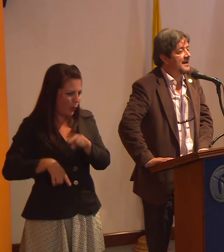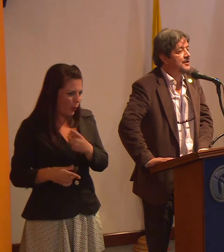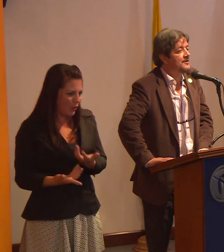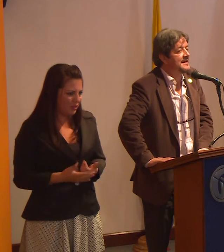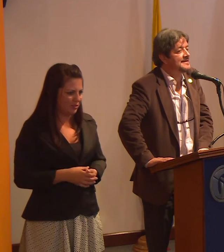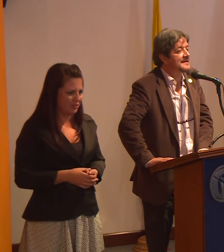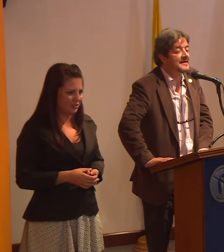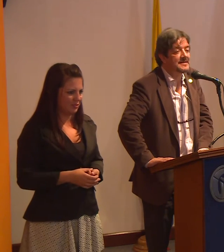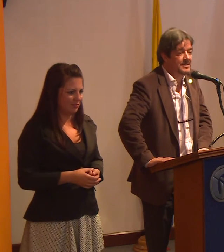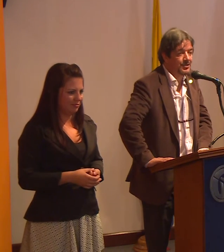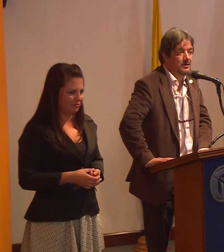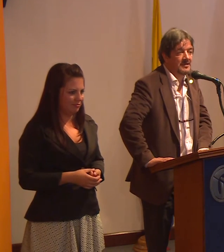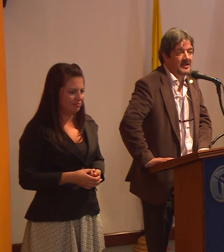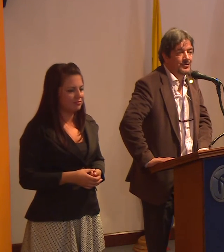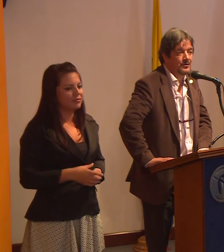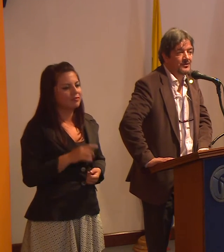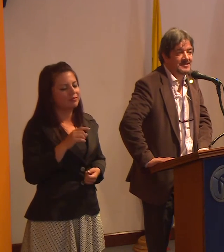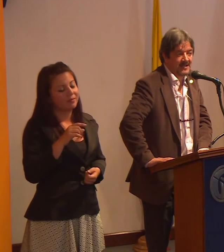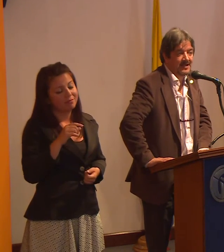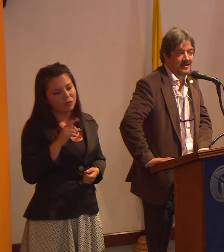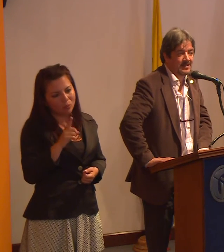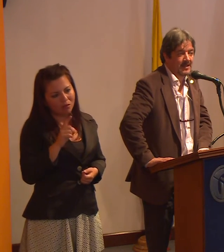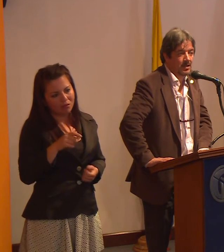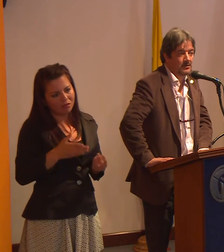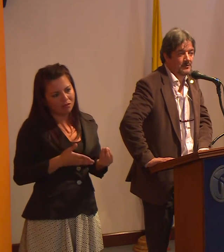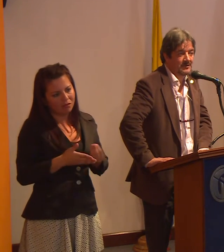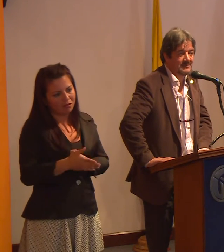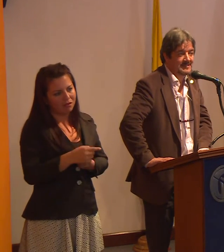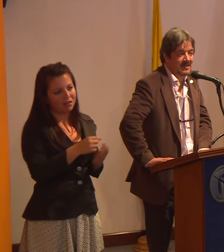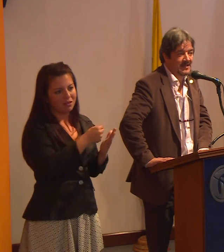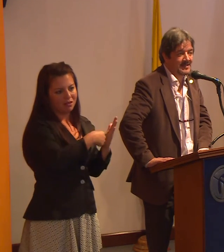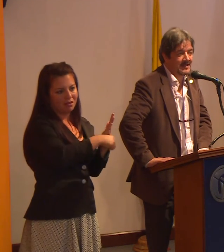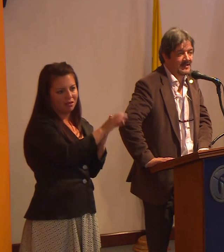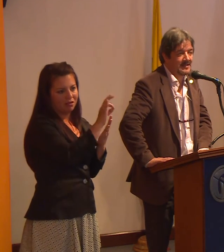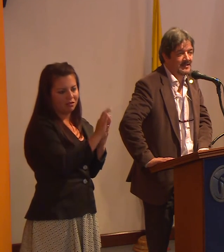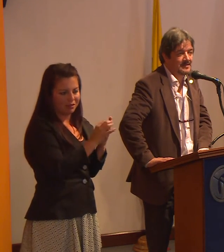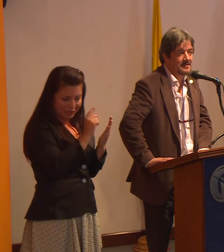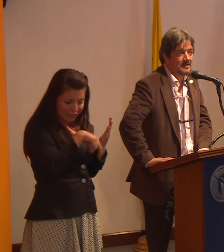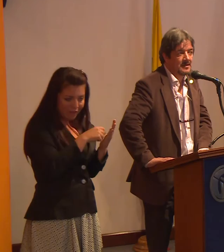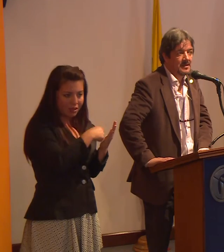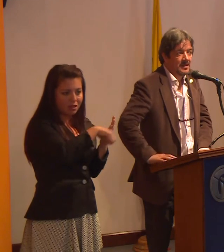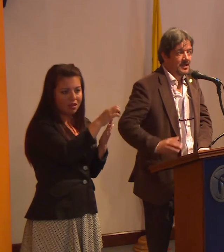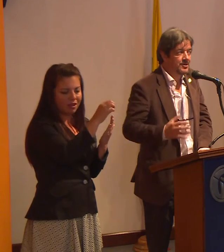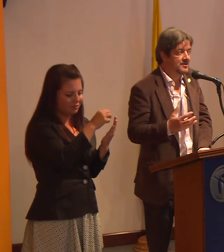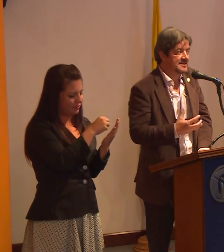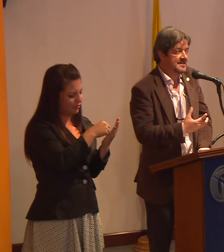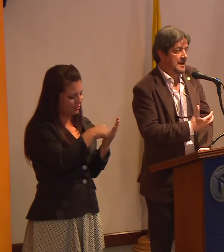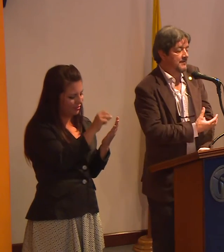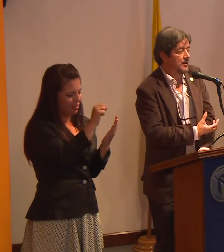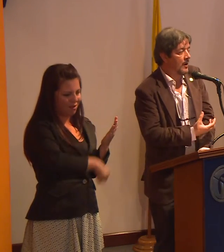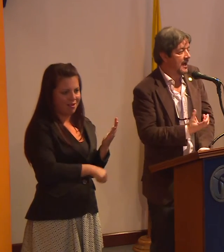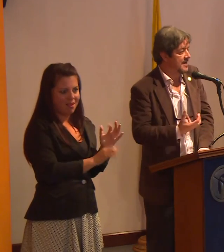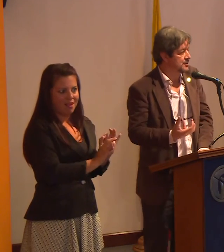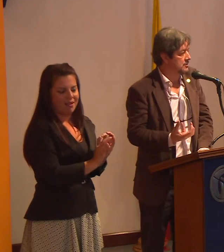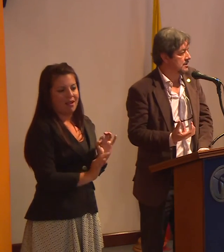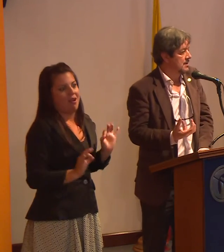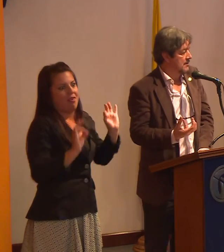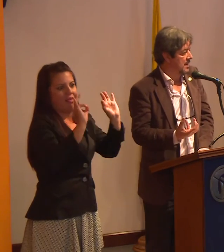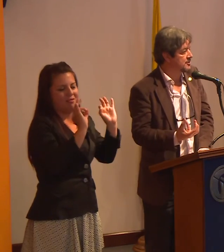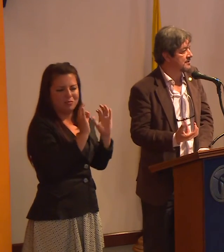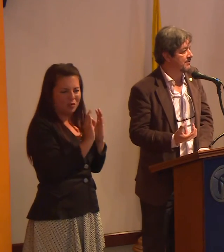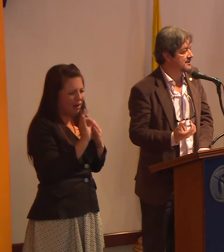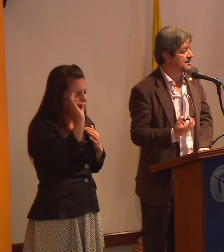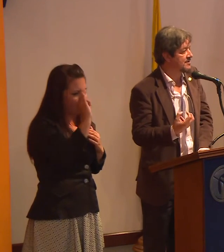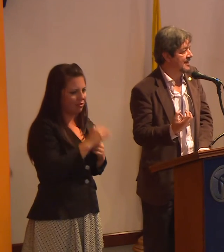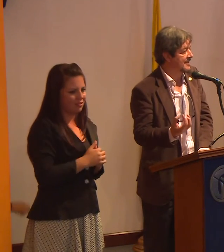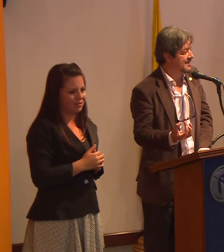porque para ello es requisito obligatorio estar acreditado como universidad de alta calidad. Entonces, de la mano a eso,